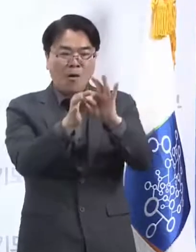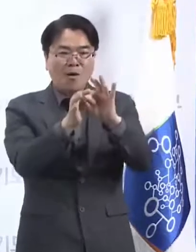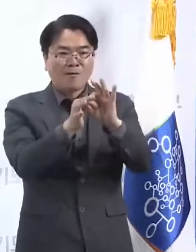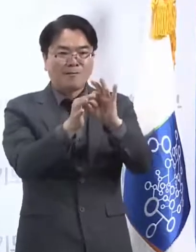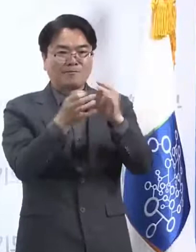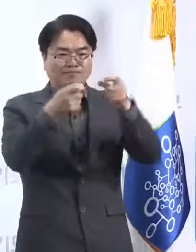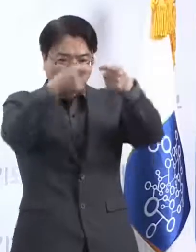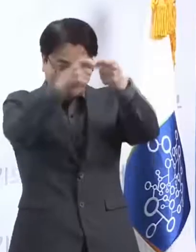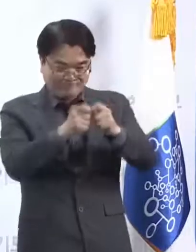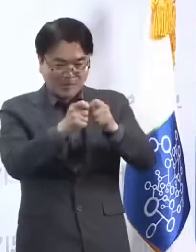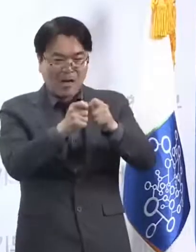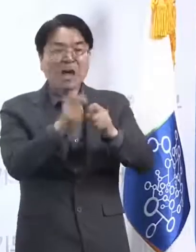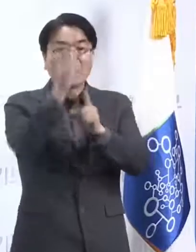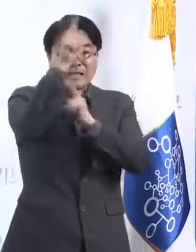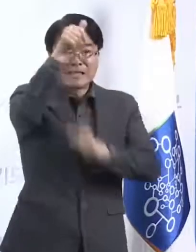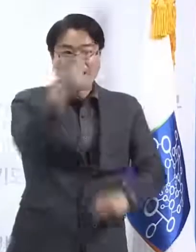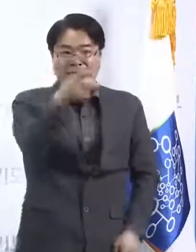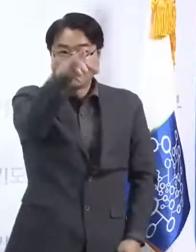단장께서 설명해 드리도록 하겠습니다.